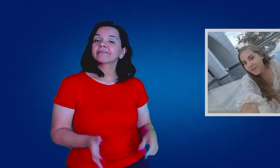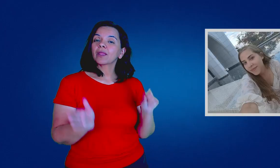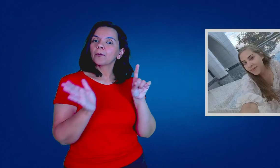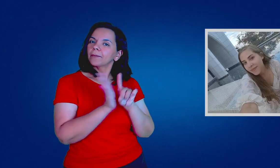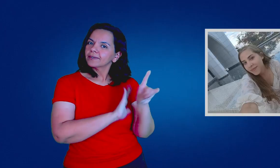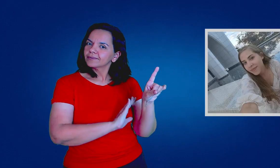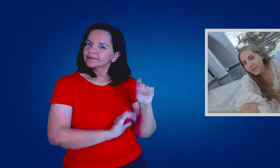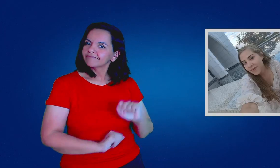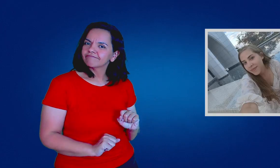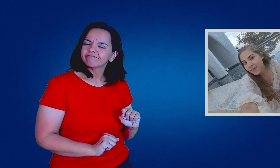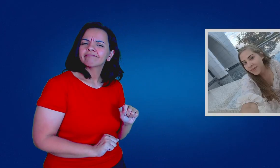Perguntei o seguinte: